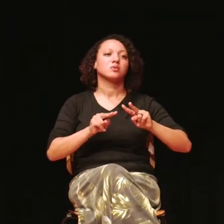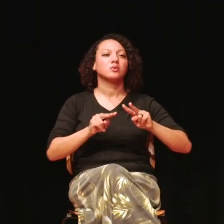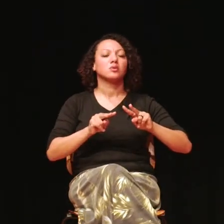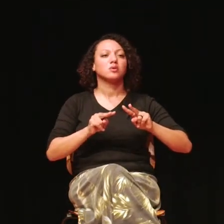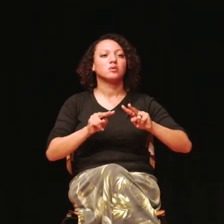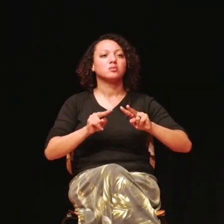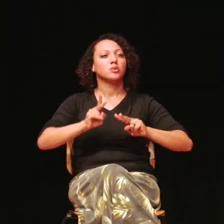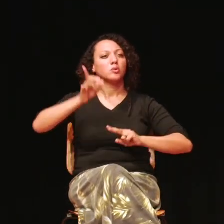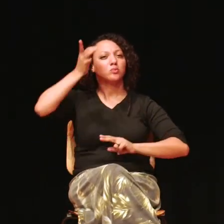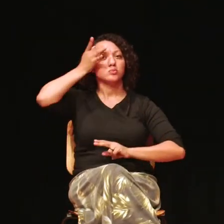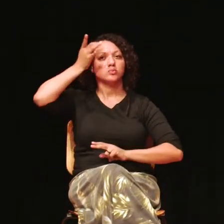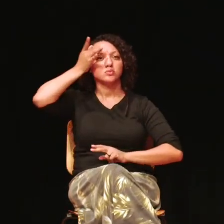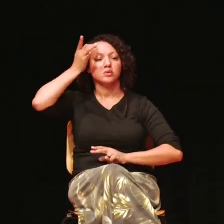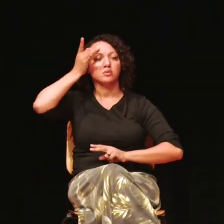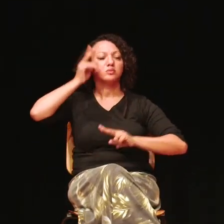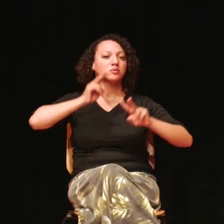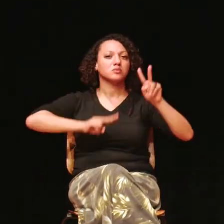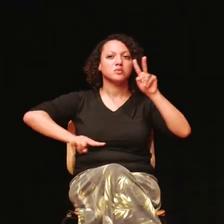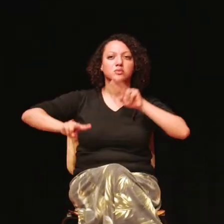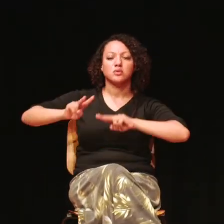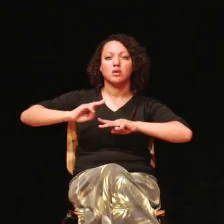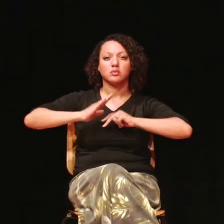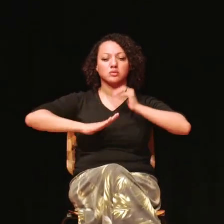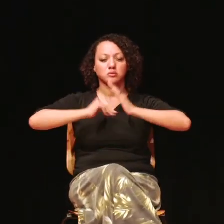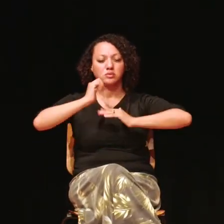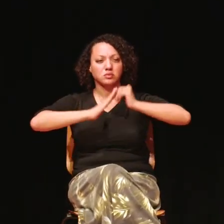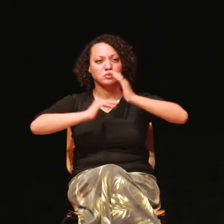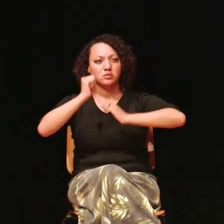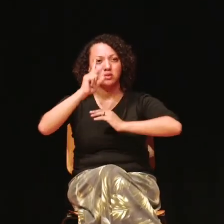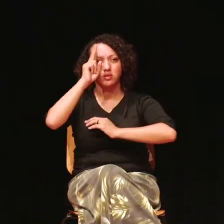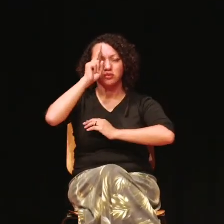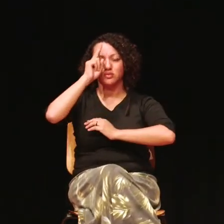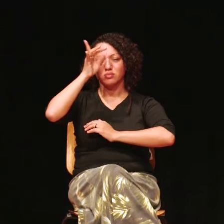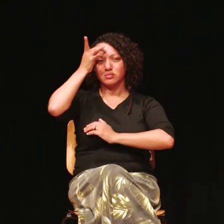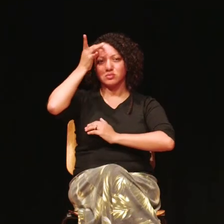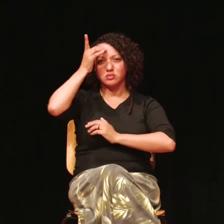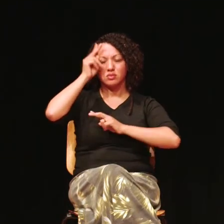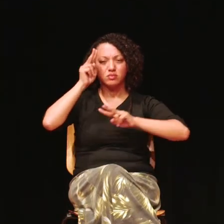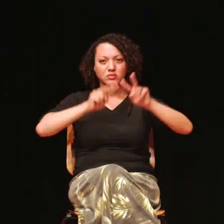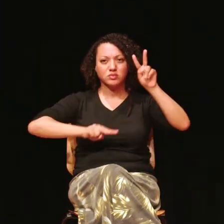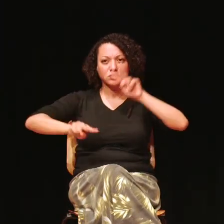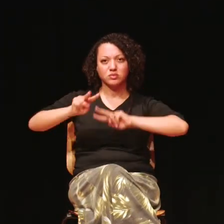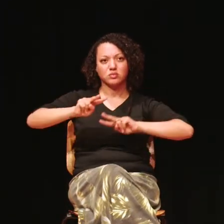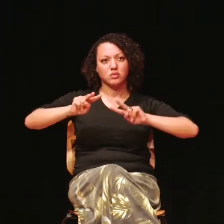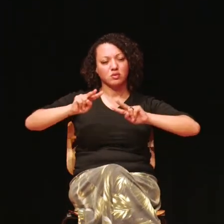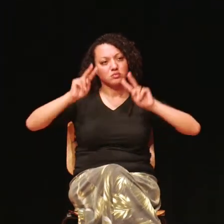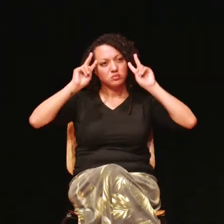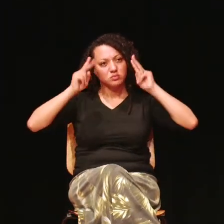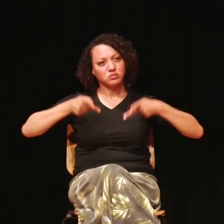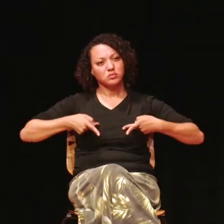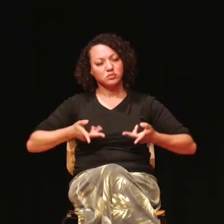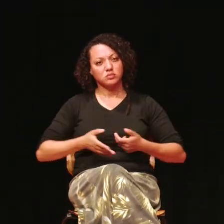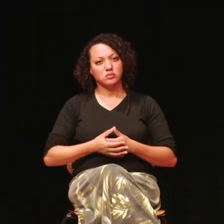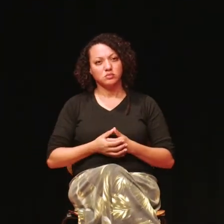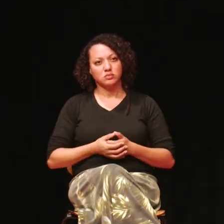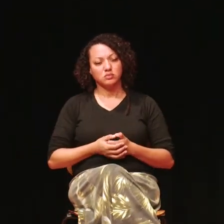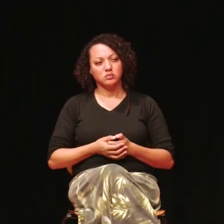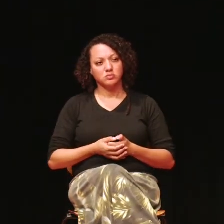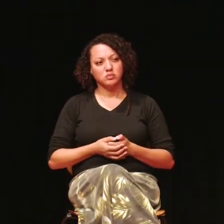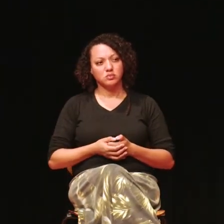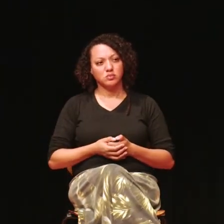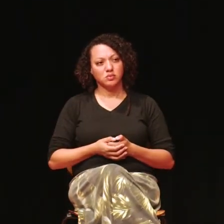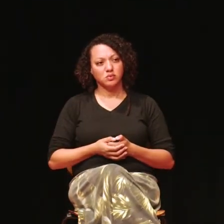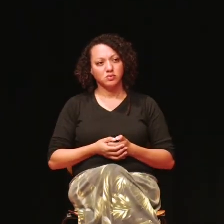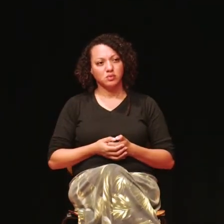da consciência visual, da construção histórica da consciência visual da humanidade. Cioè, o fatto della ter